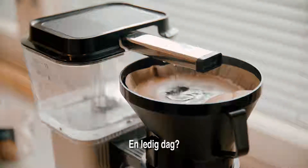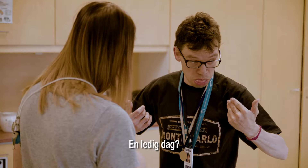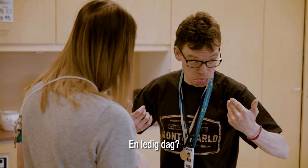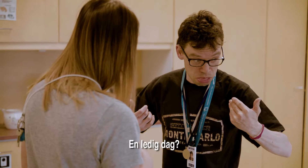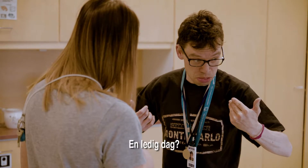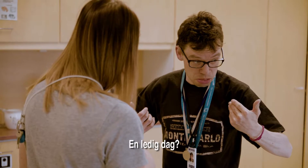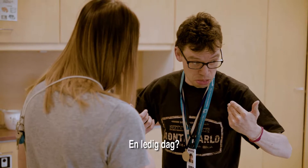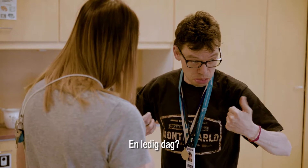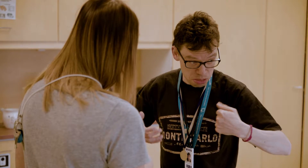Vapaapäivä.